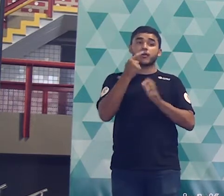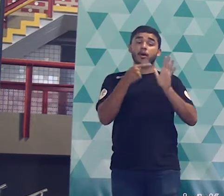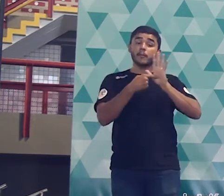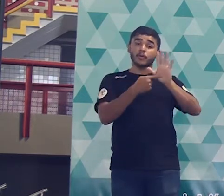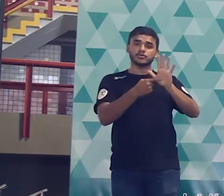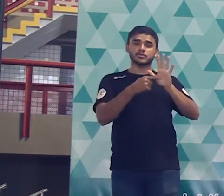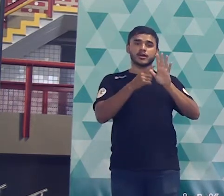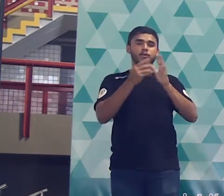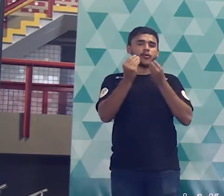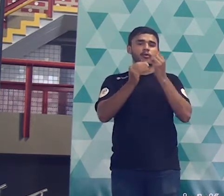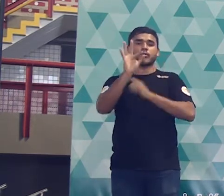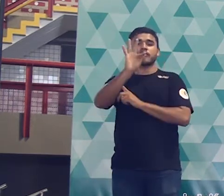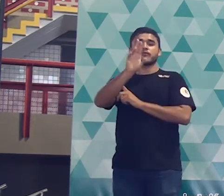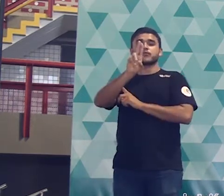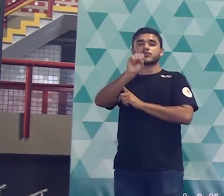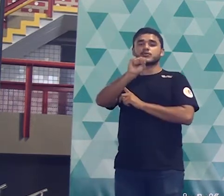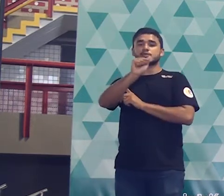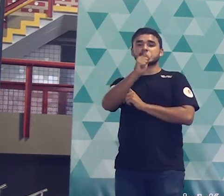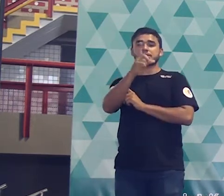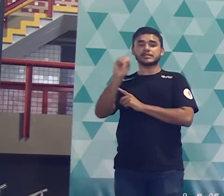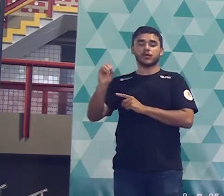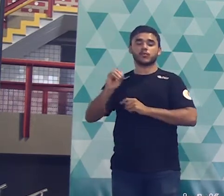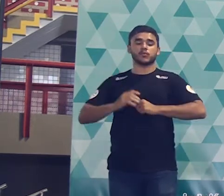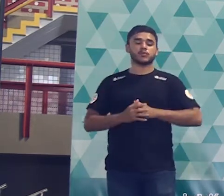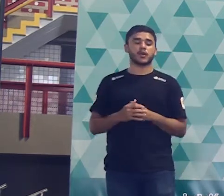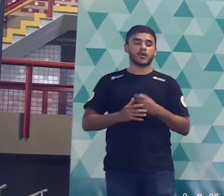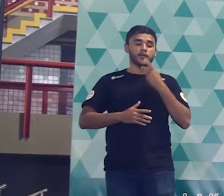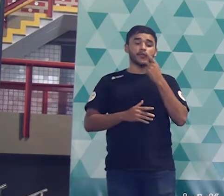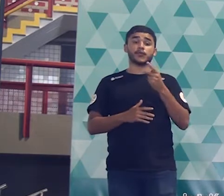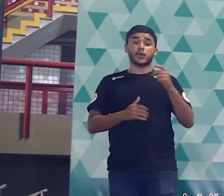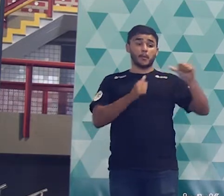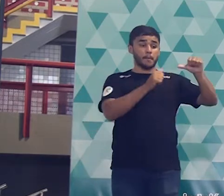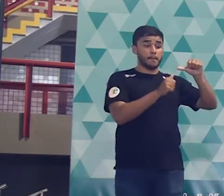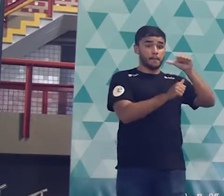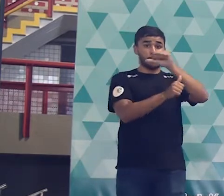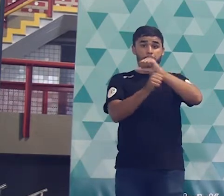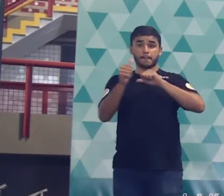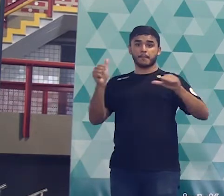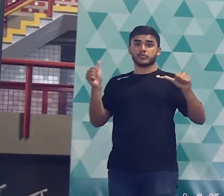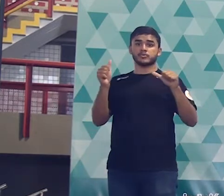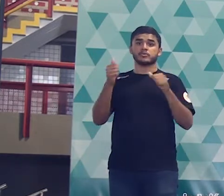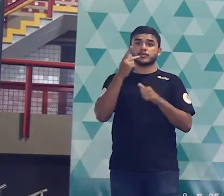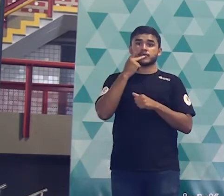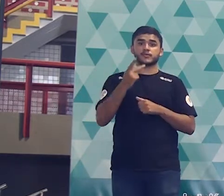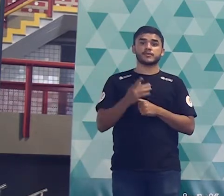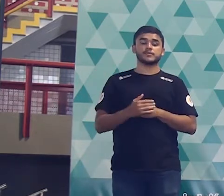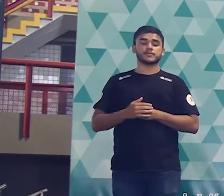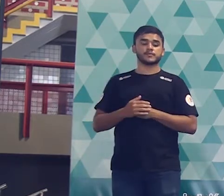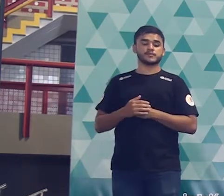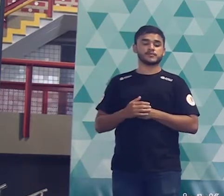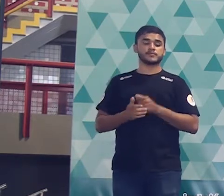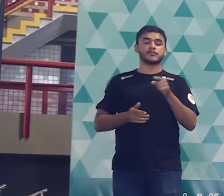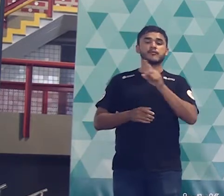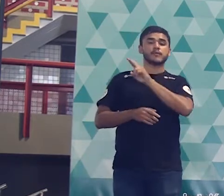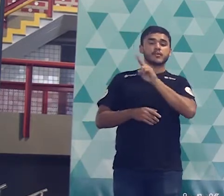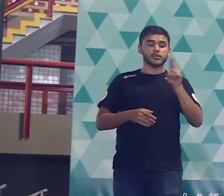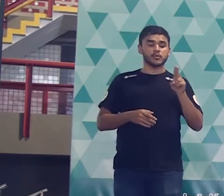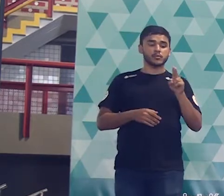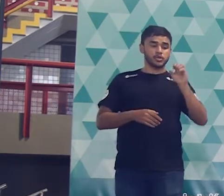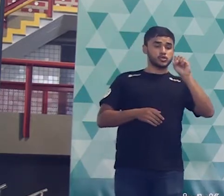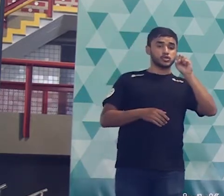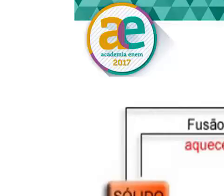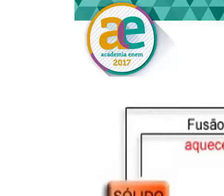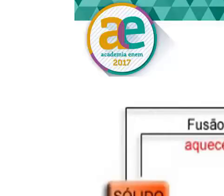nuclear. Galerinha, como é o nome da transformação do líquido para o gasoso? É só olhar, é só olhar, é só olhar. Como é o nome da transformação do líquido para o